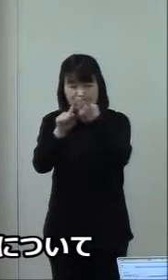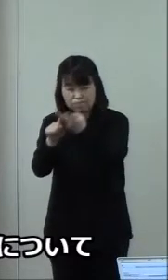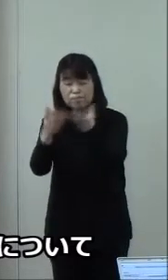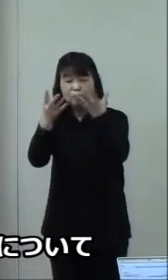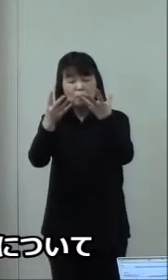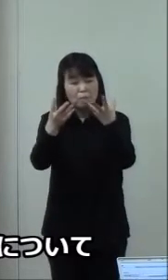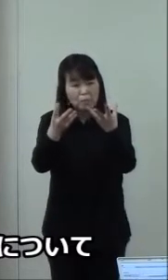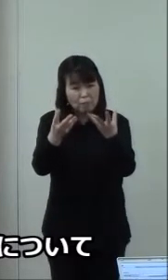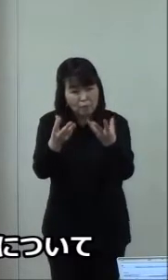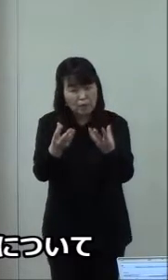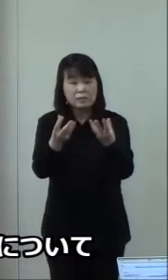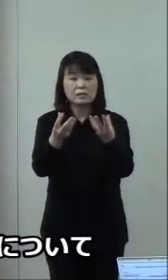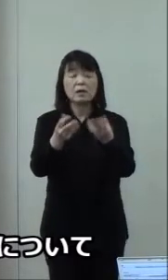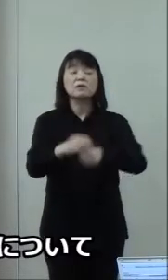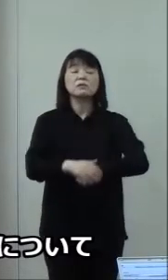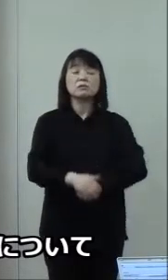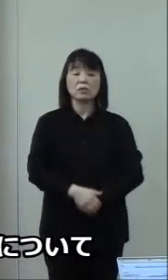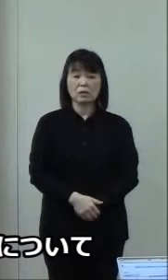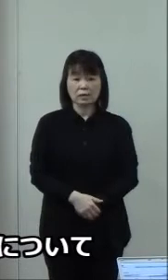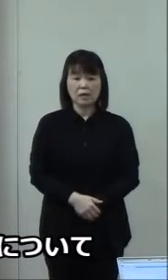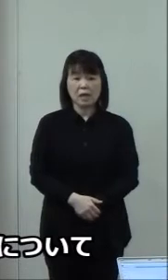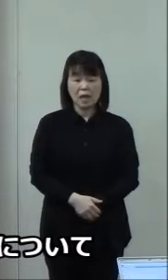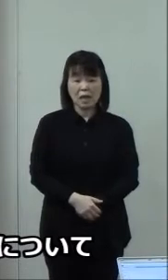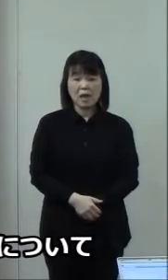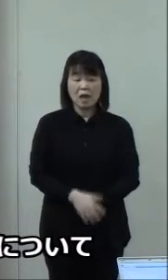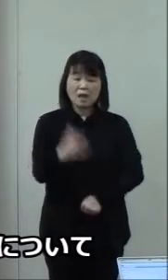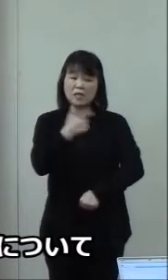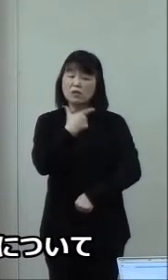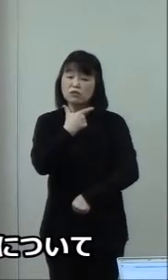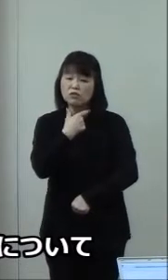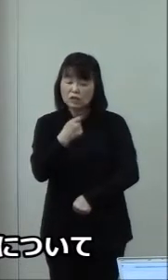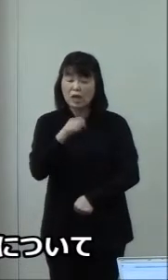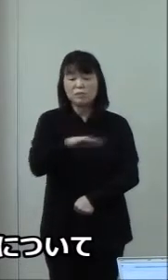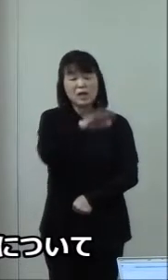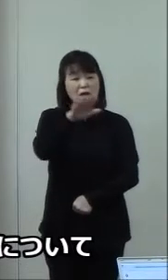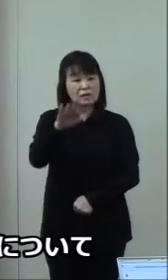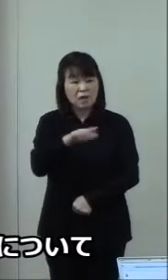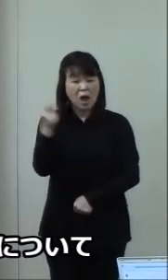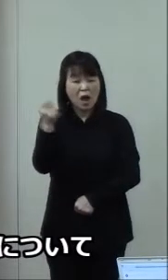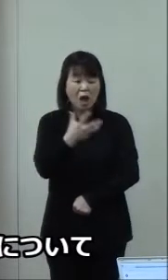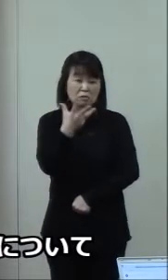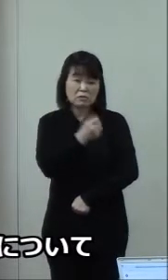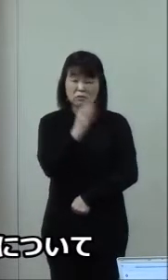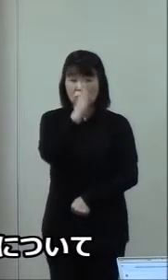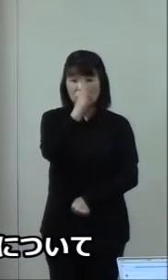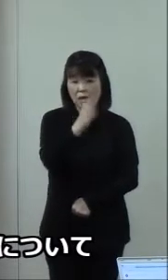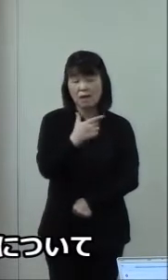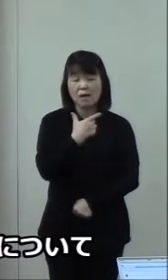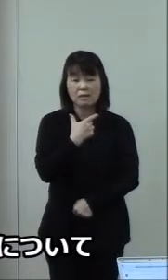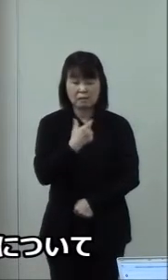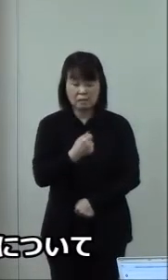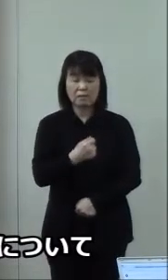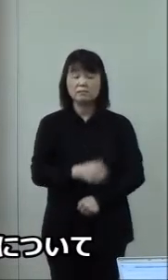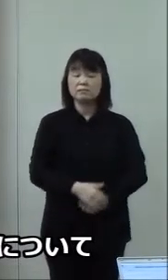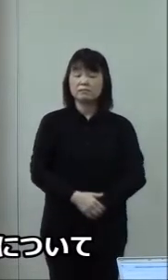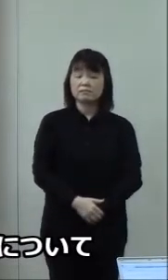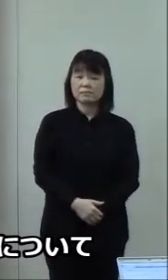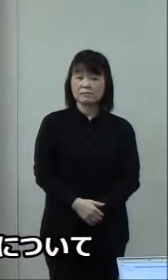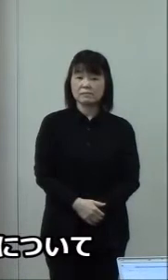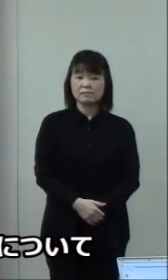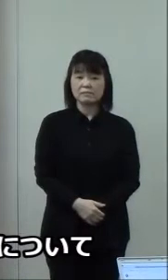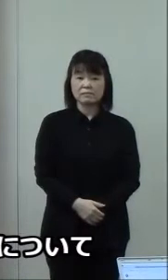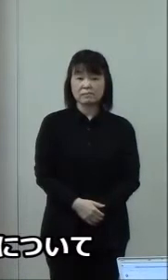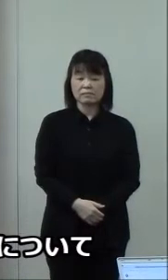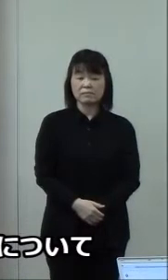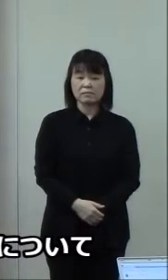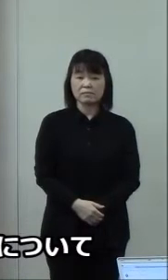ので、繰り返しとなりますけれども、希望される方は早めの接種をお願いしたいというふうに思います。そして、今